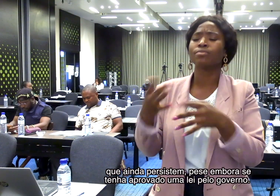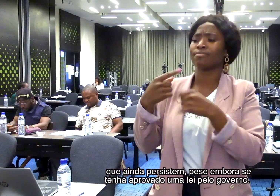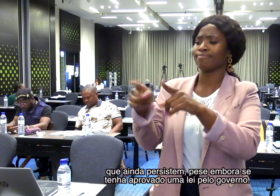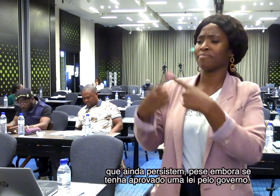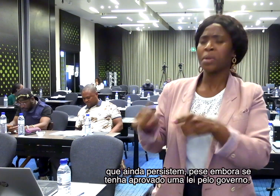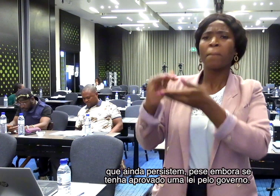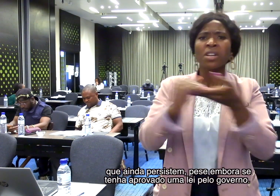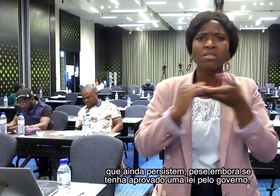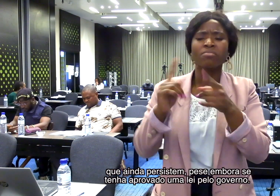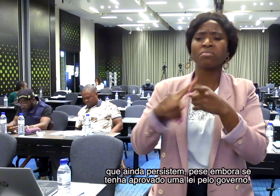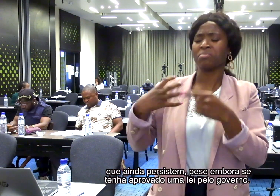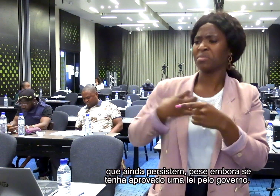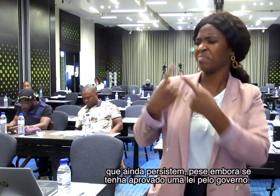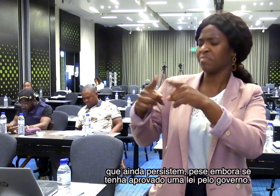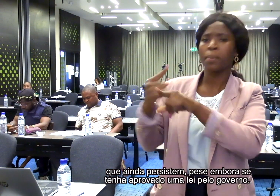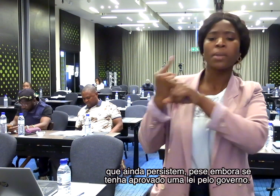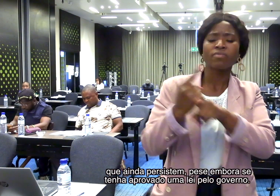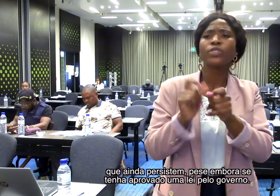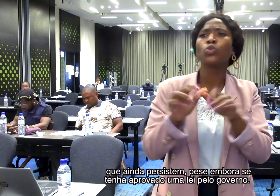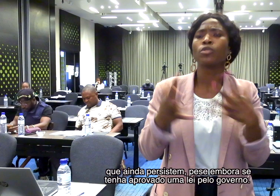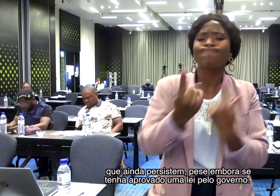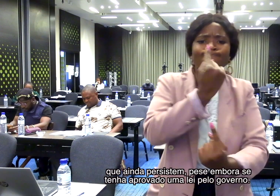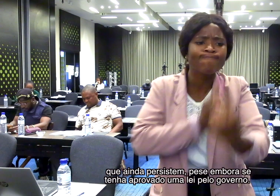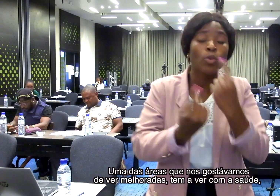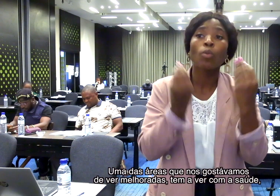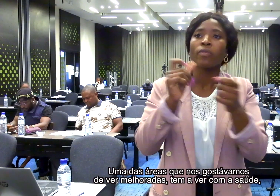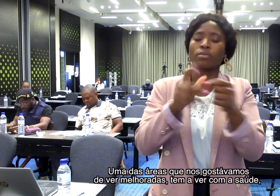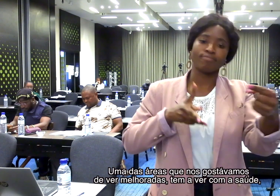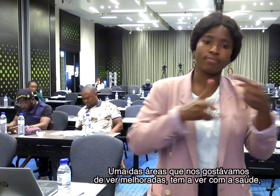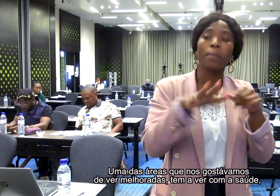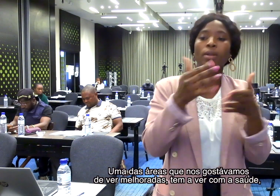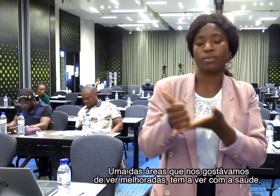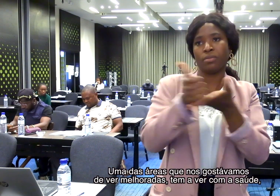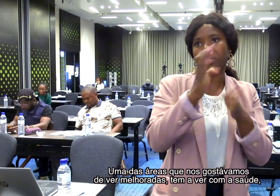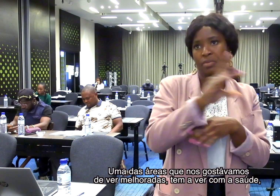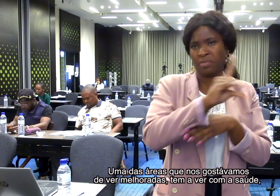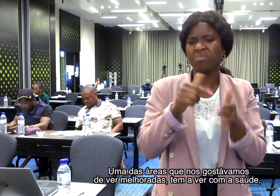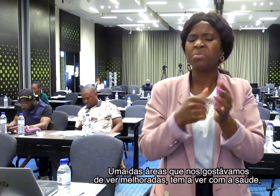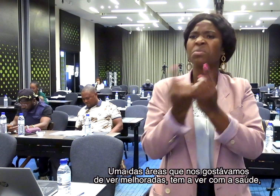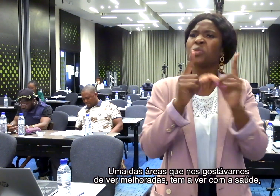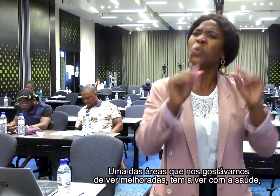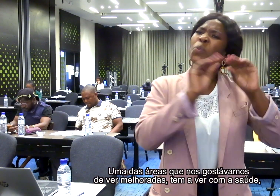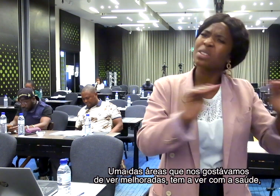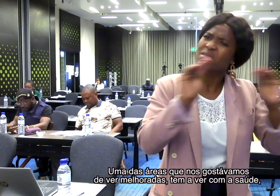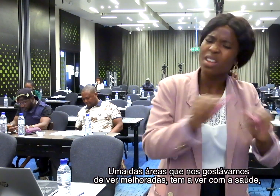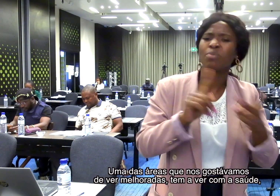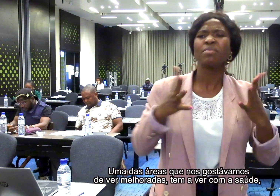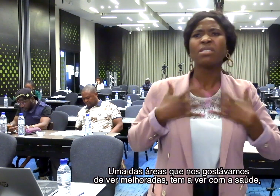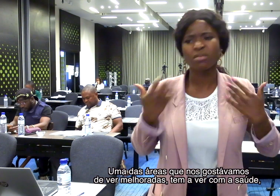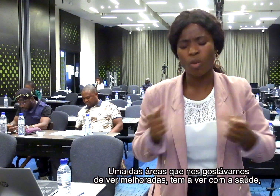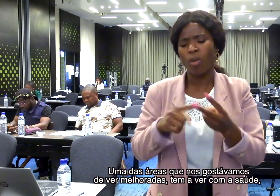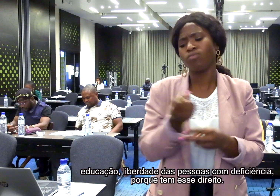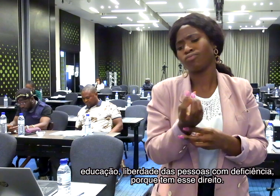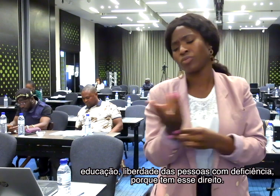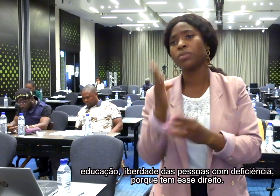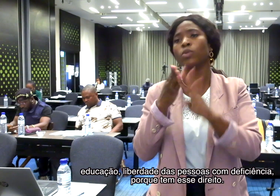persistem, pese embora se tenha aprovado uma lei pelo governo. Uma das áreas que nós gostávamos de ver melhoradas tem